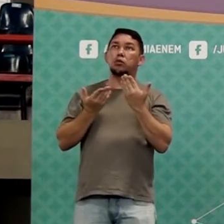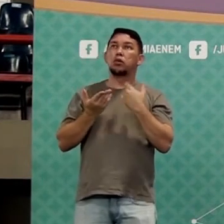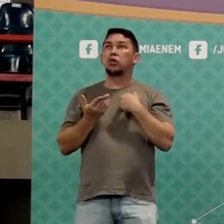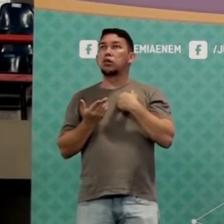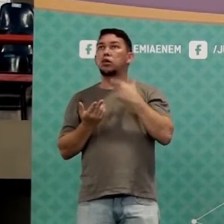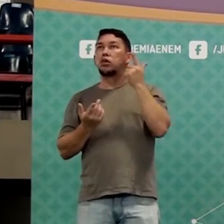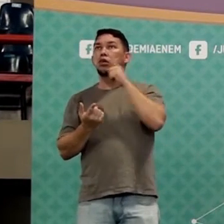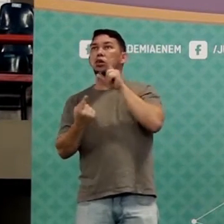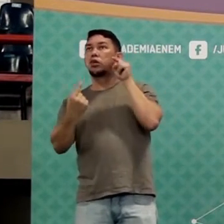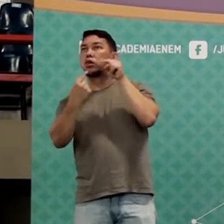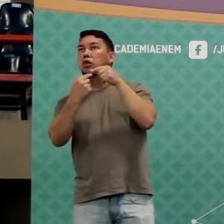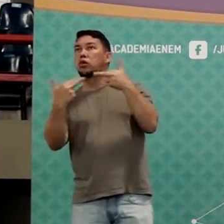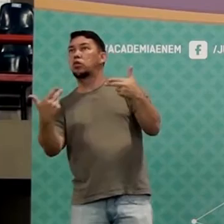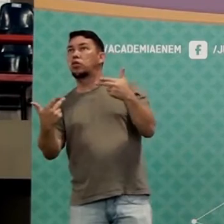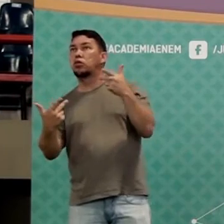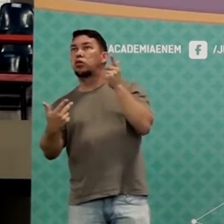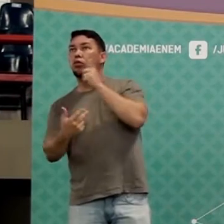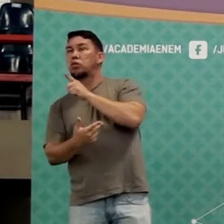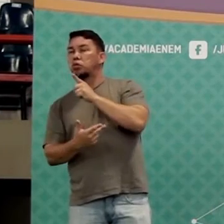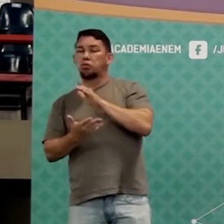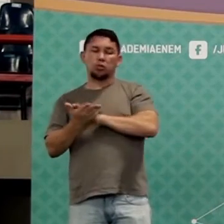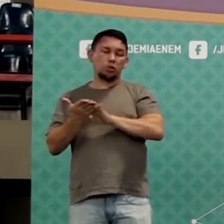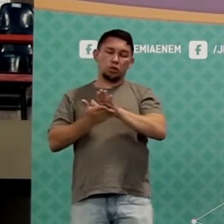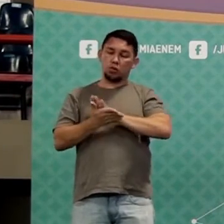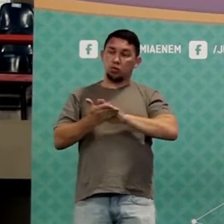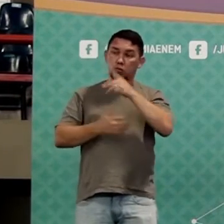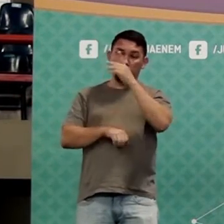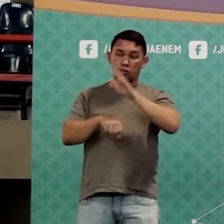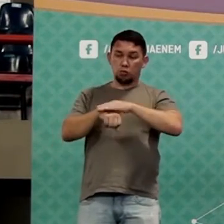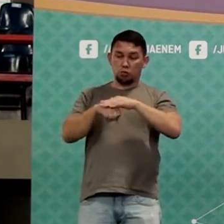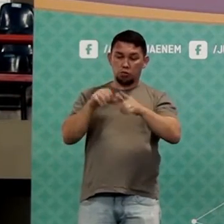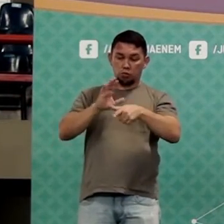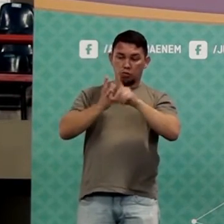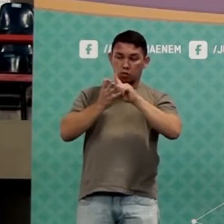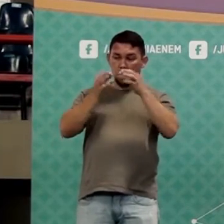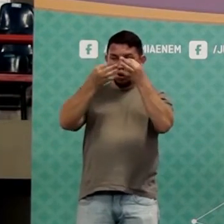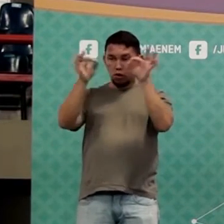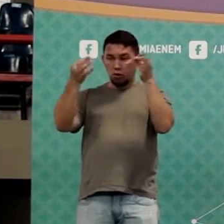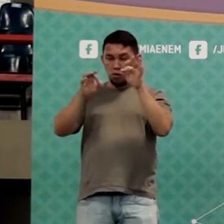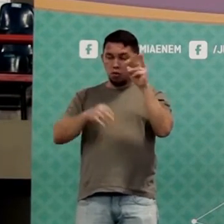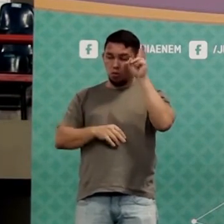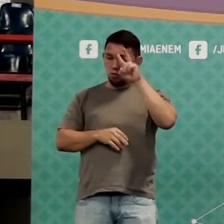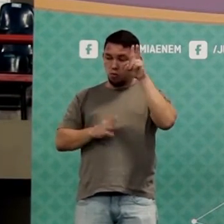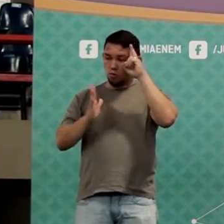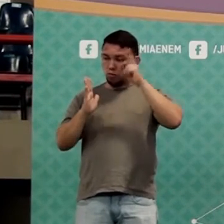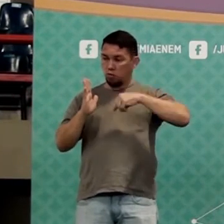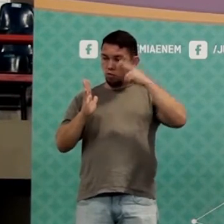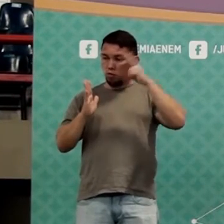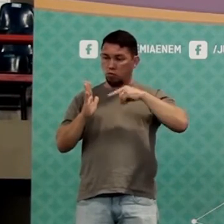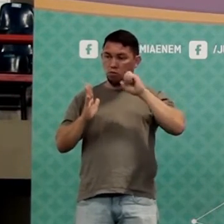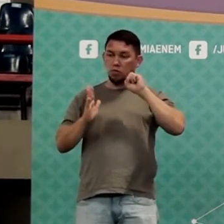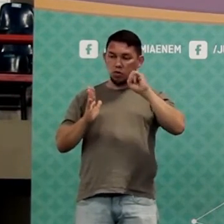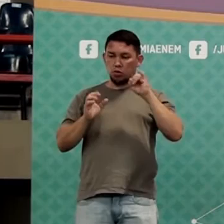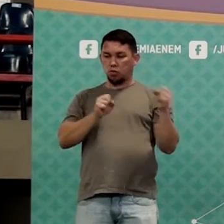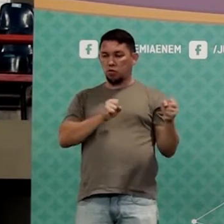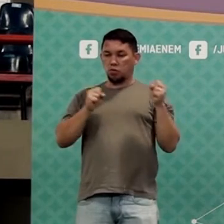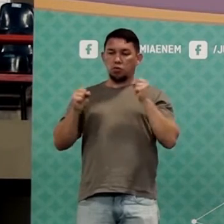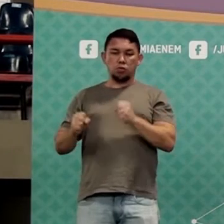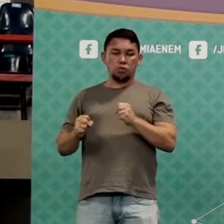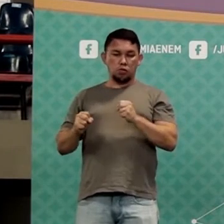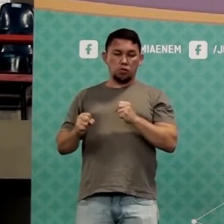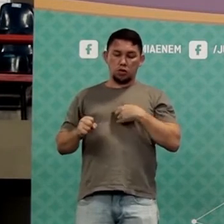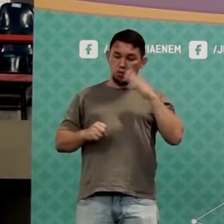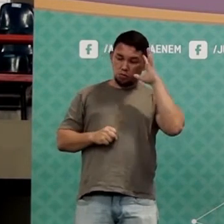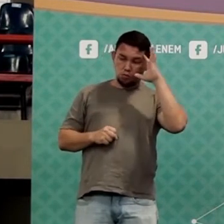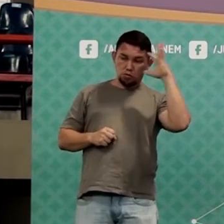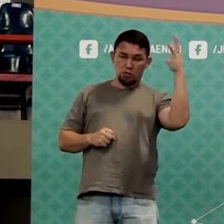os meios? Cadê? Não tem. Então, antes de você procurar os fins justificam os meios, lembre, se eu tivesse autoridade, eu tinha que